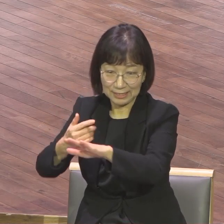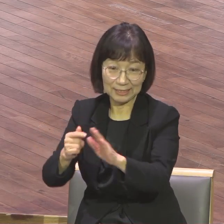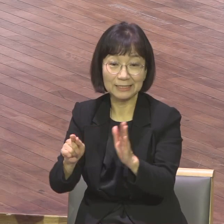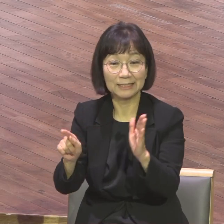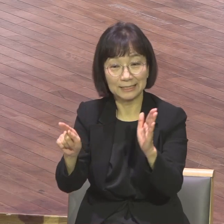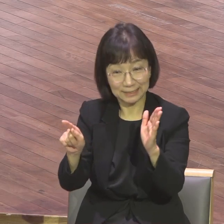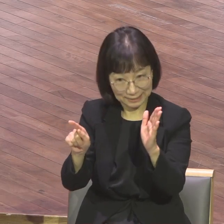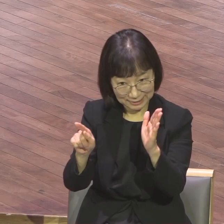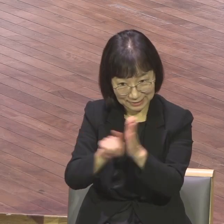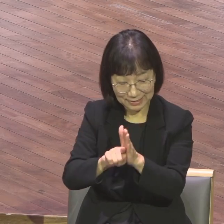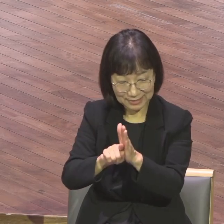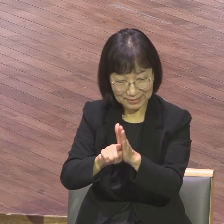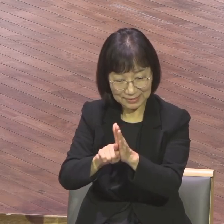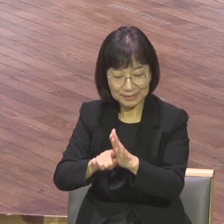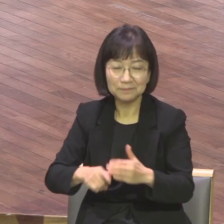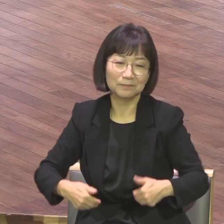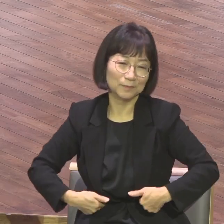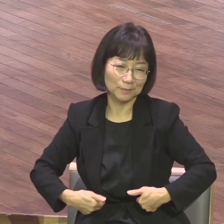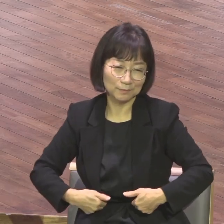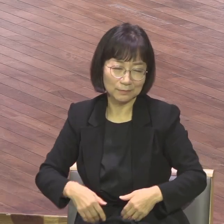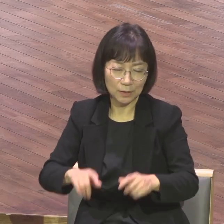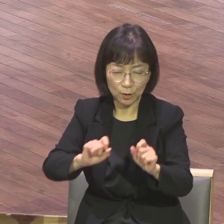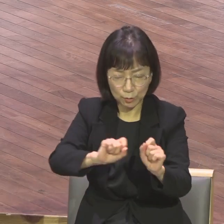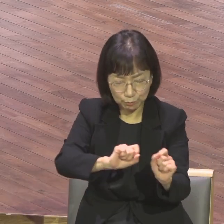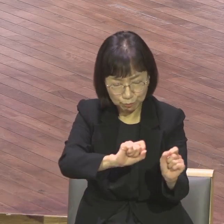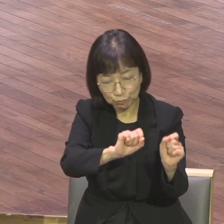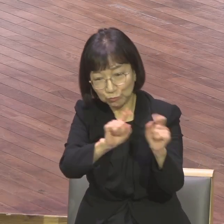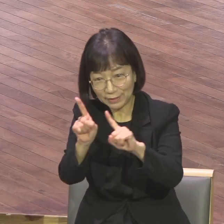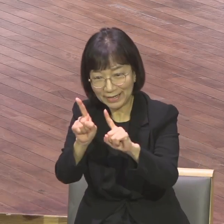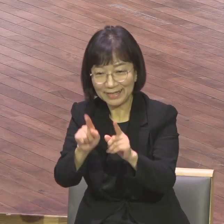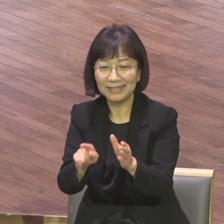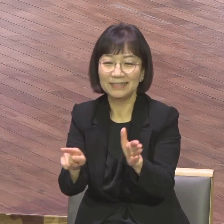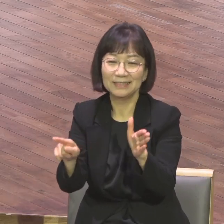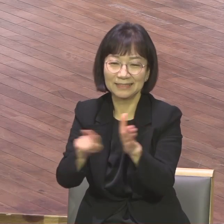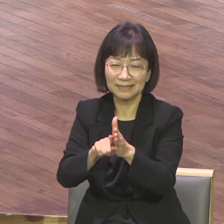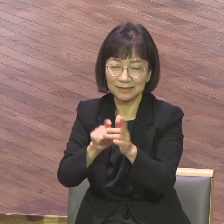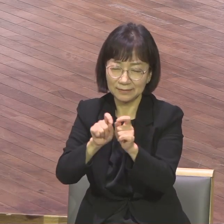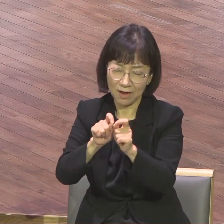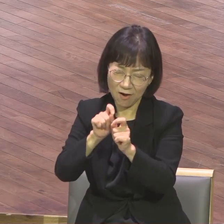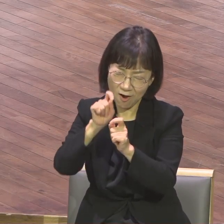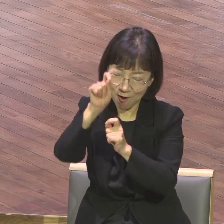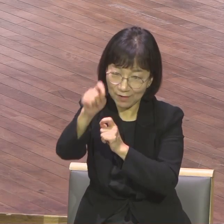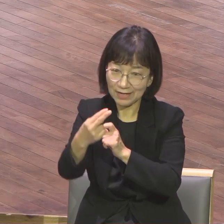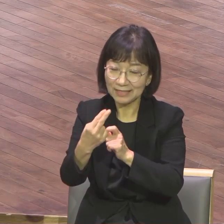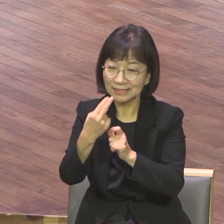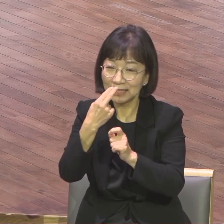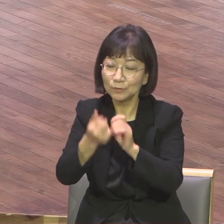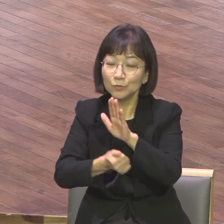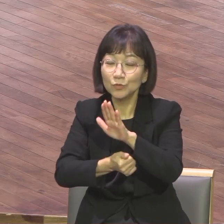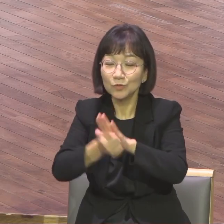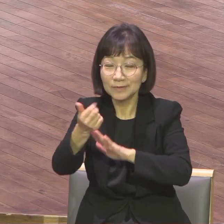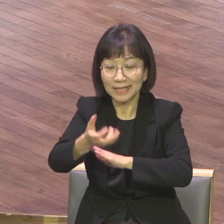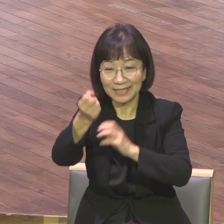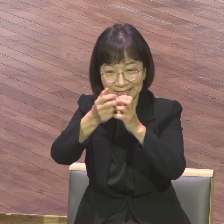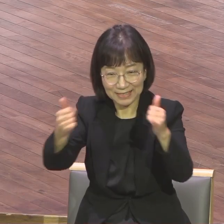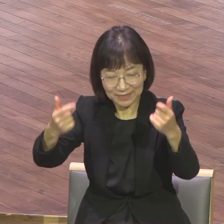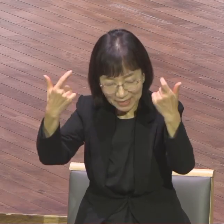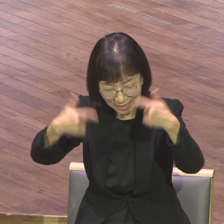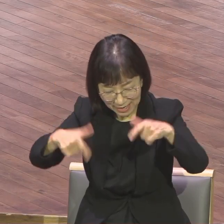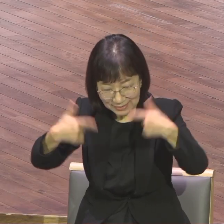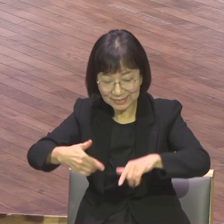신앙, 바로 이 부활신앙, 영생의 산 소망을 가진 신앙인들은 늘